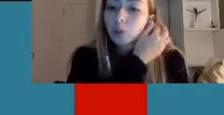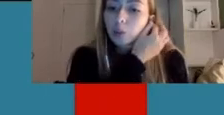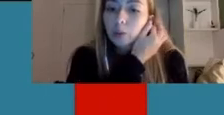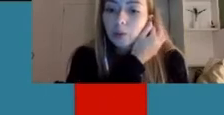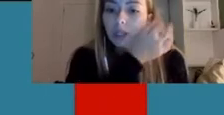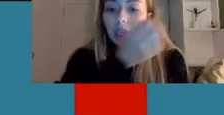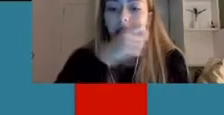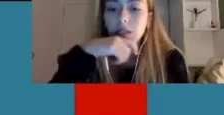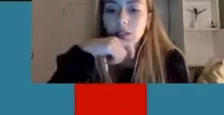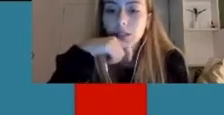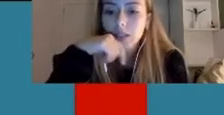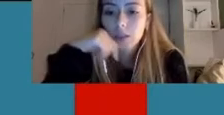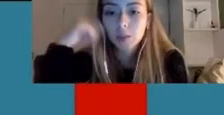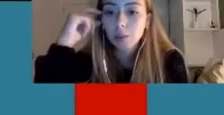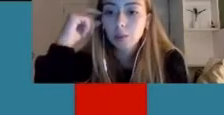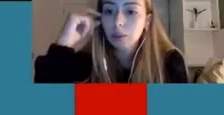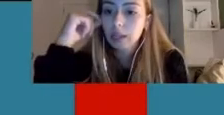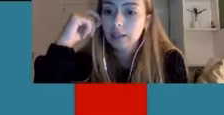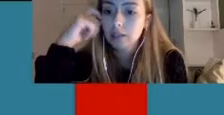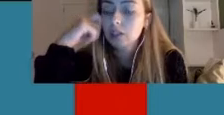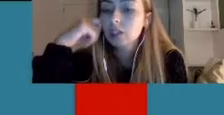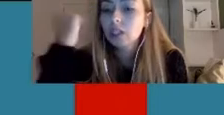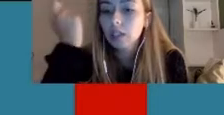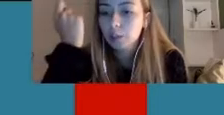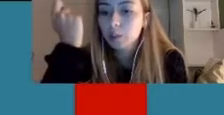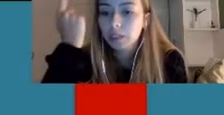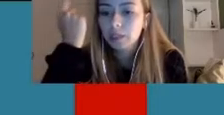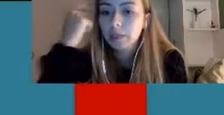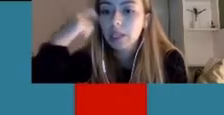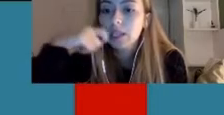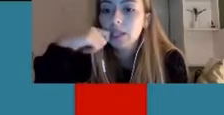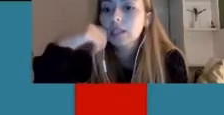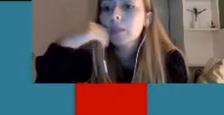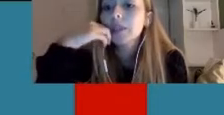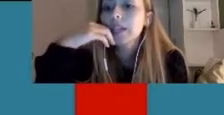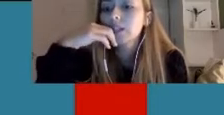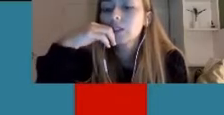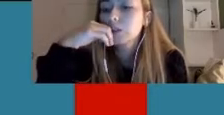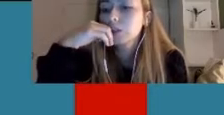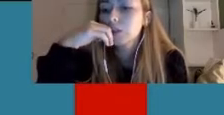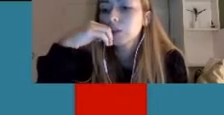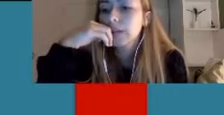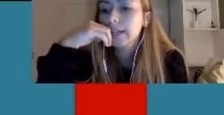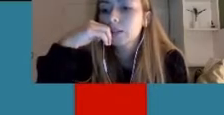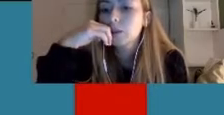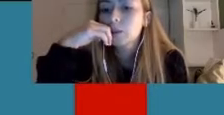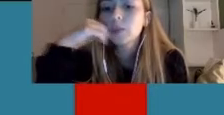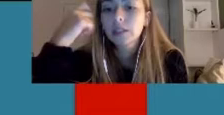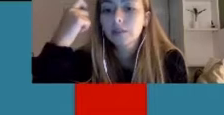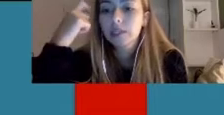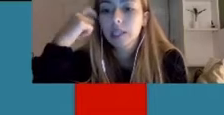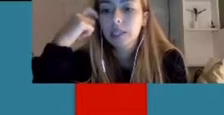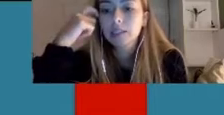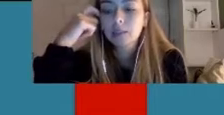Os surdos, eles são pessoas dotadas de dignidade humana, e independente de suas dificuldades ou